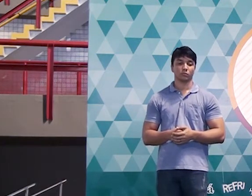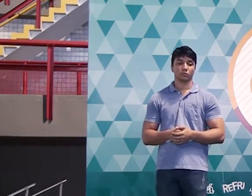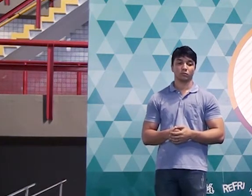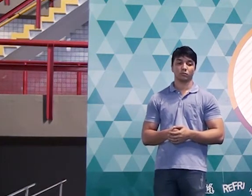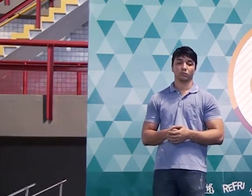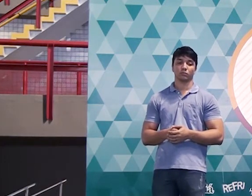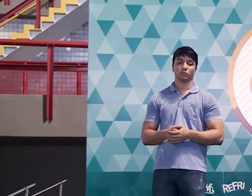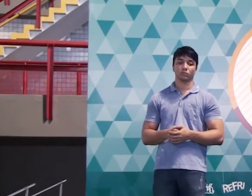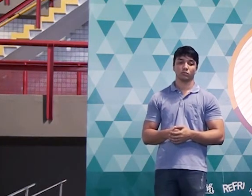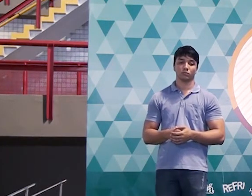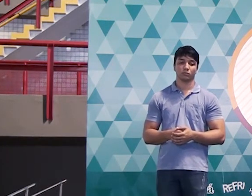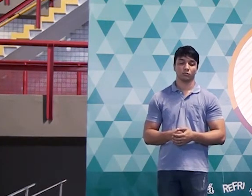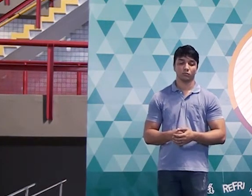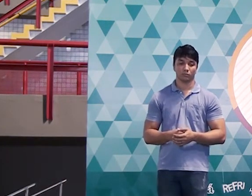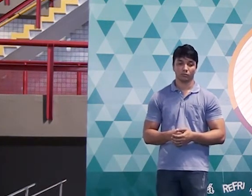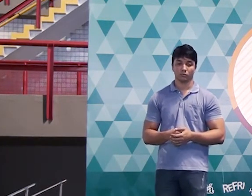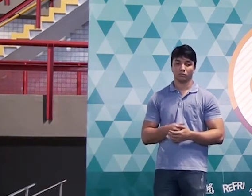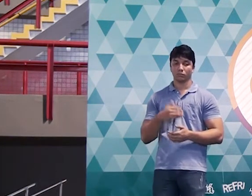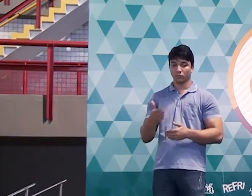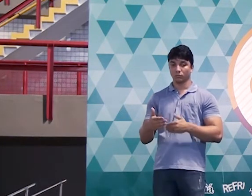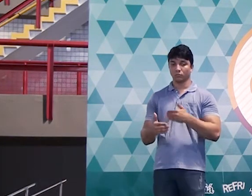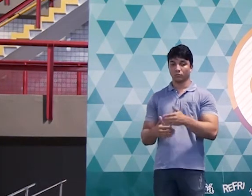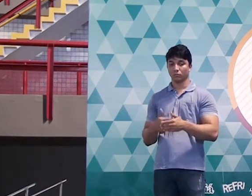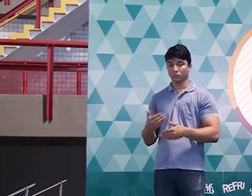Deixa eu coisar. Eu estou indo para frente?